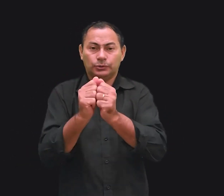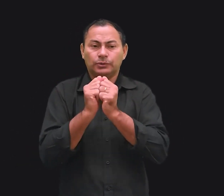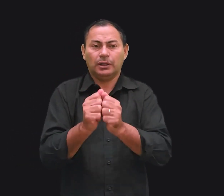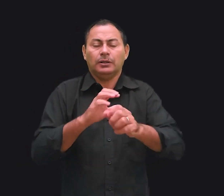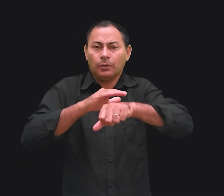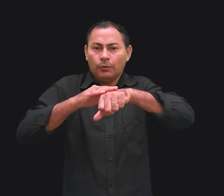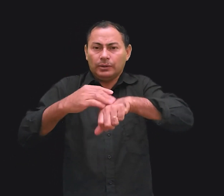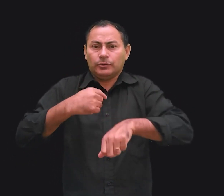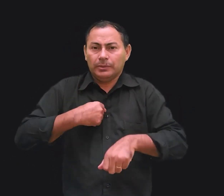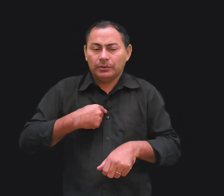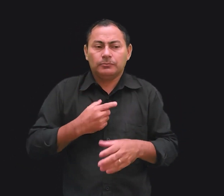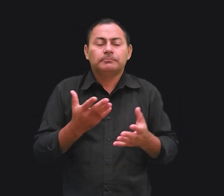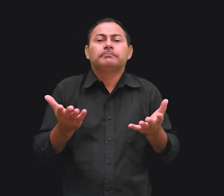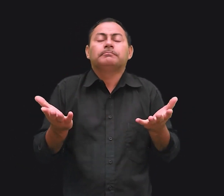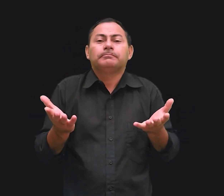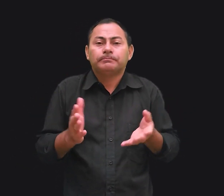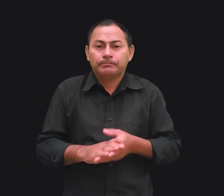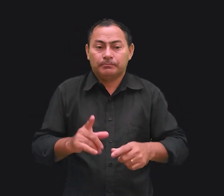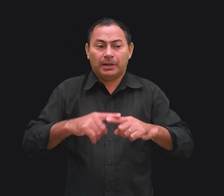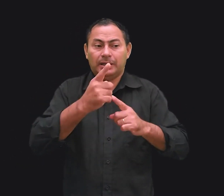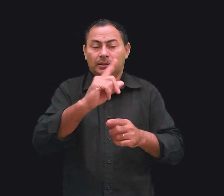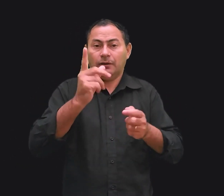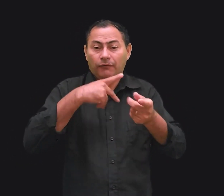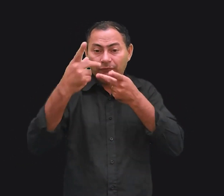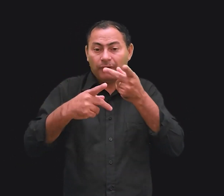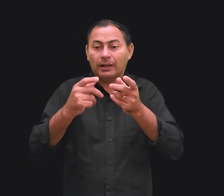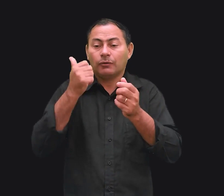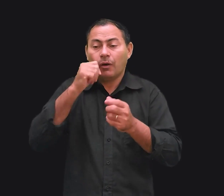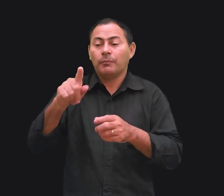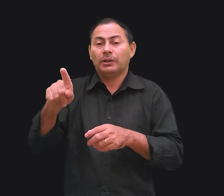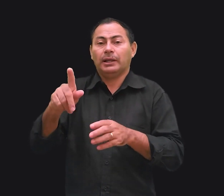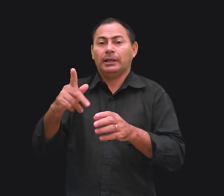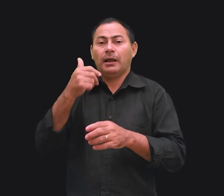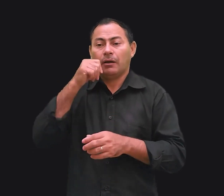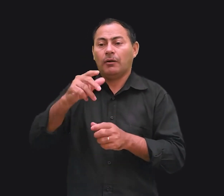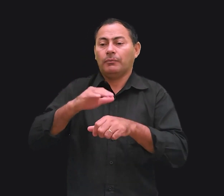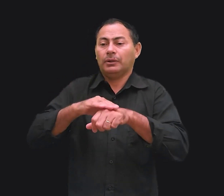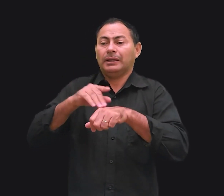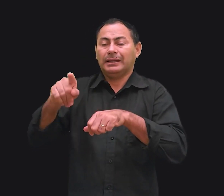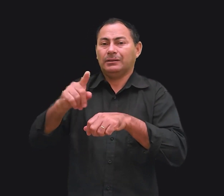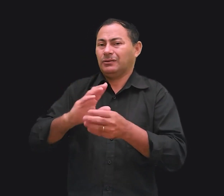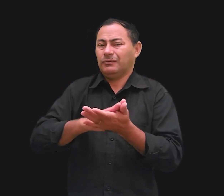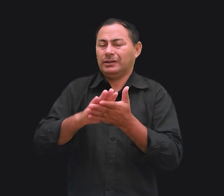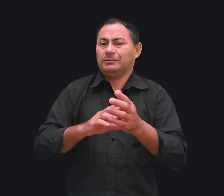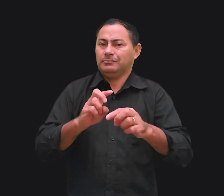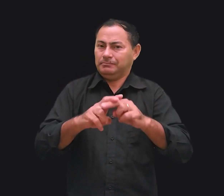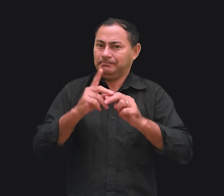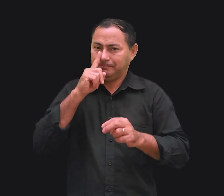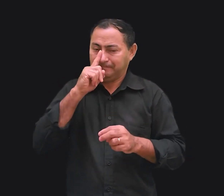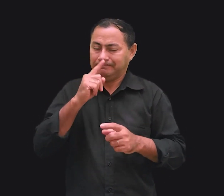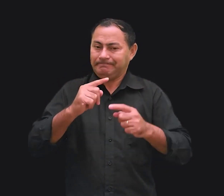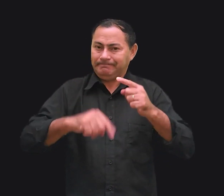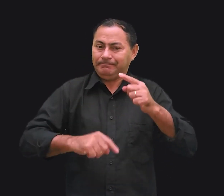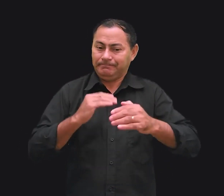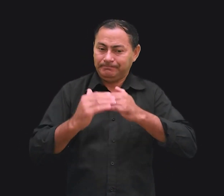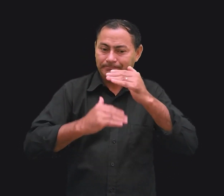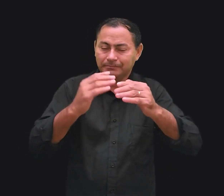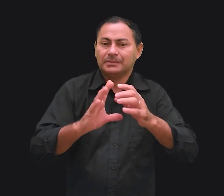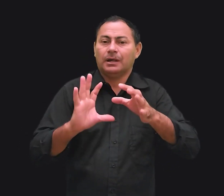estamos juntos, ele conversa comigo. Mas ele não fala com a mulher dele. Por isso é muito perigoso negligenciar o crescimento